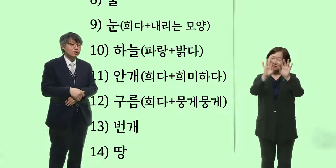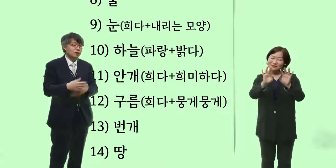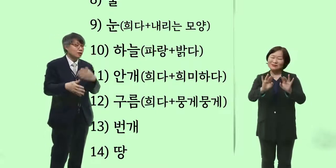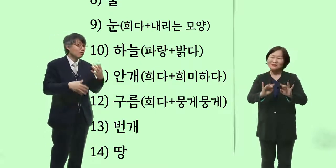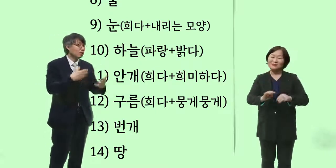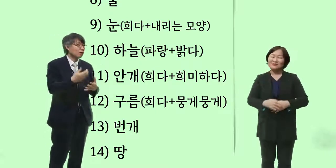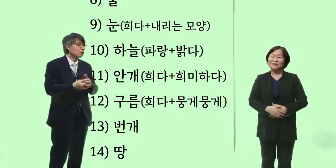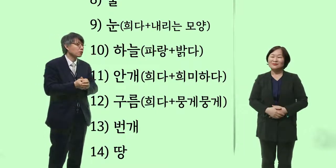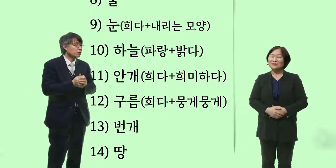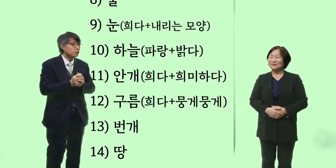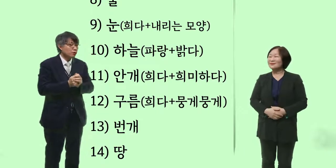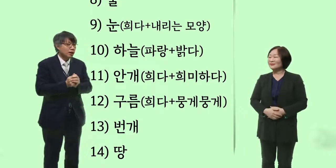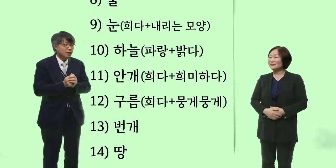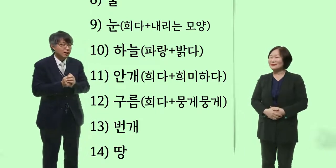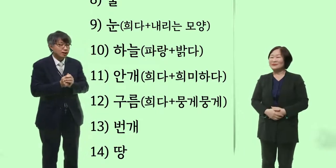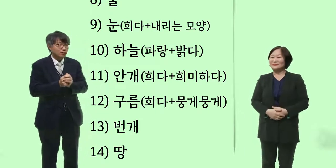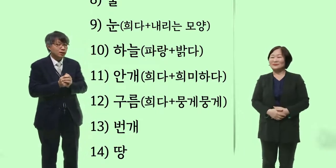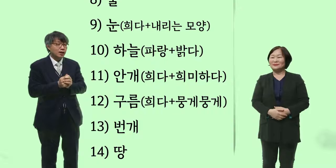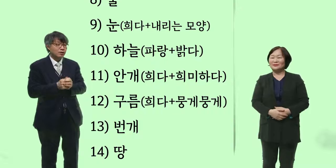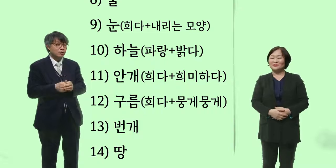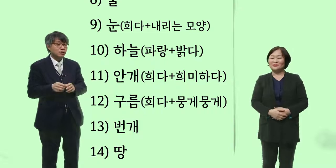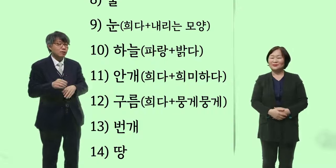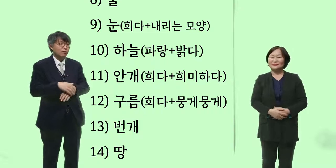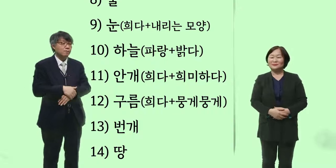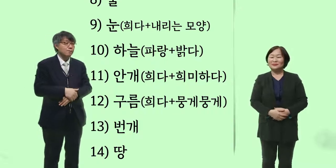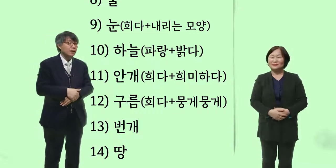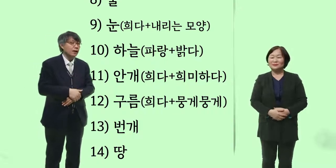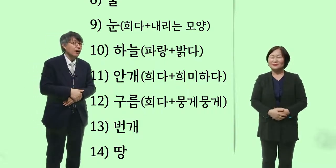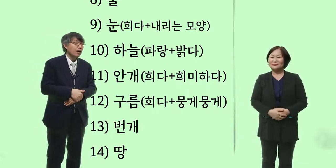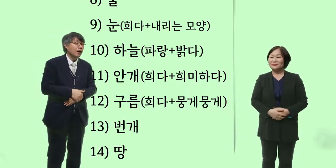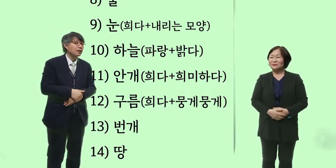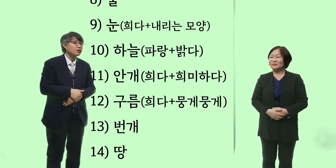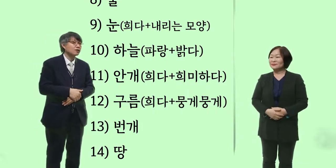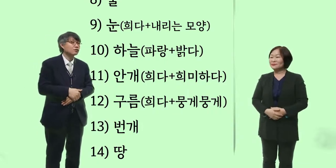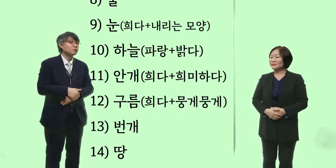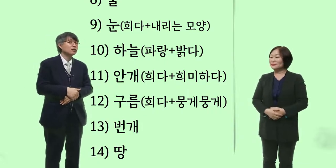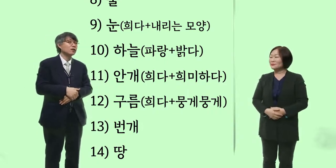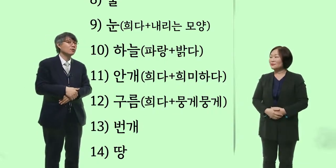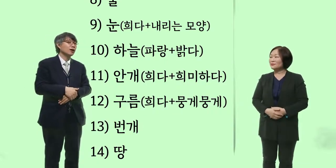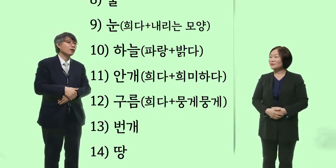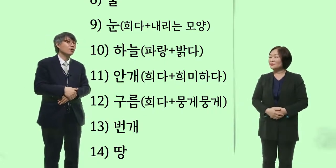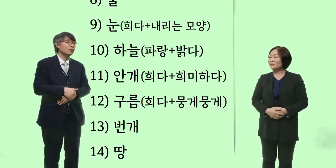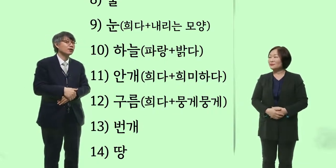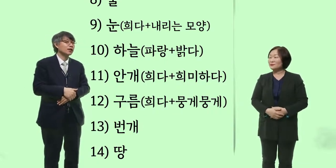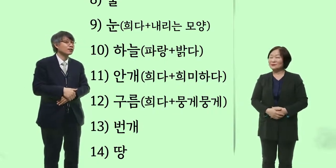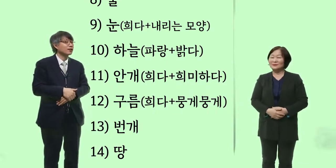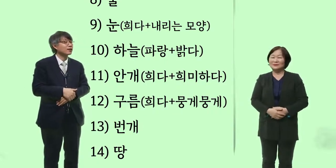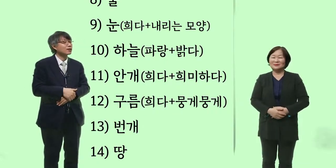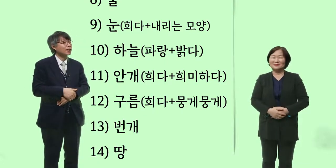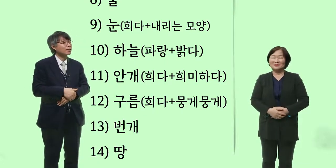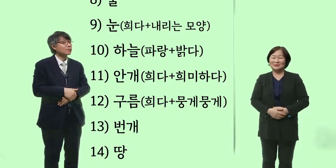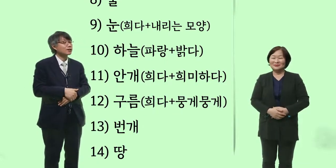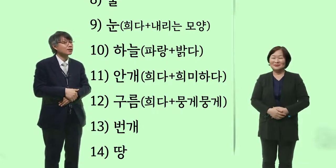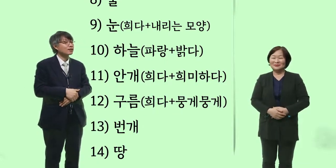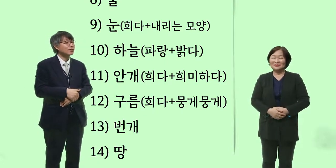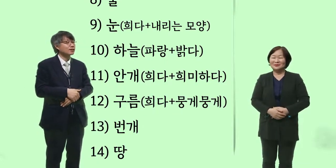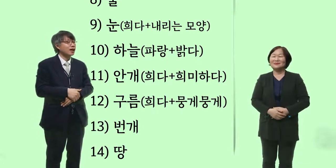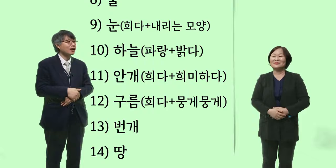이제 우리가 어떤 표정으로 표현하느냐에 따라 좀 달라질 수 있을 것 같고요. 하늘에서 눈이 내려와요. 뭐 이렇게 예전에 개그맨이 했던 것 같은데 하늘은